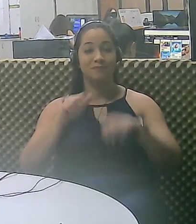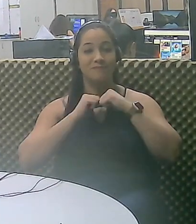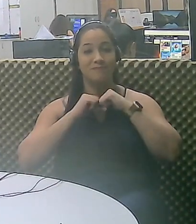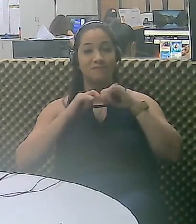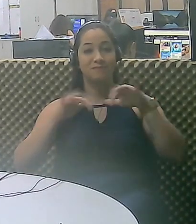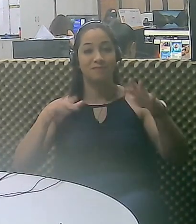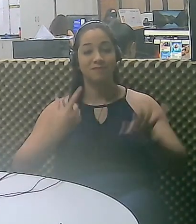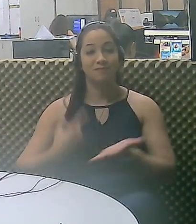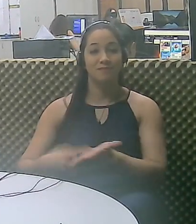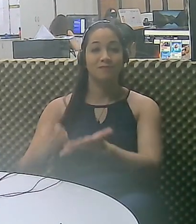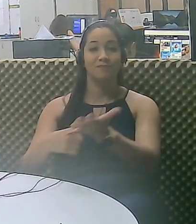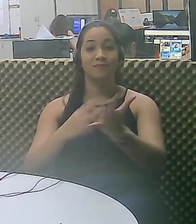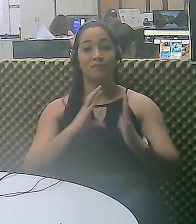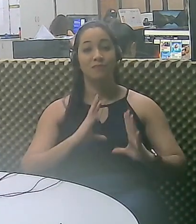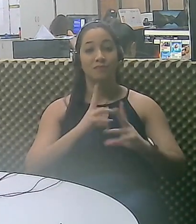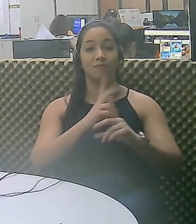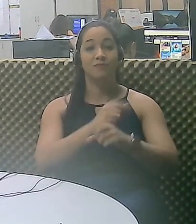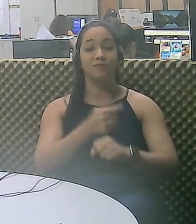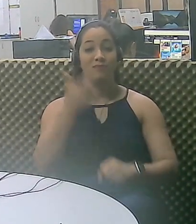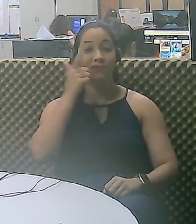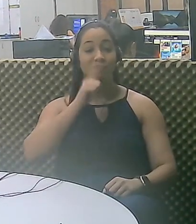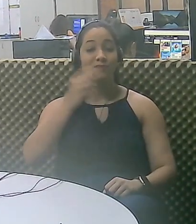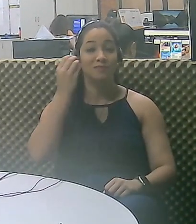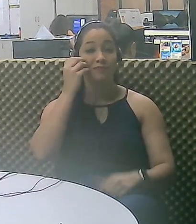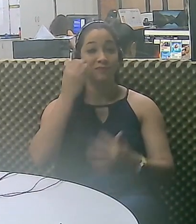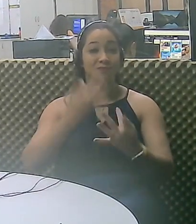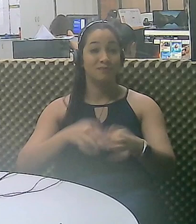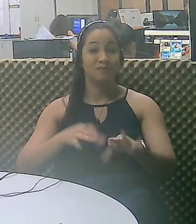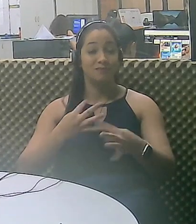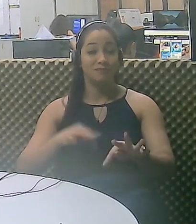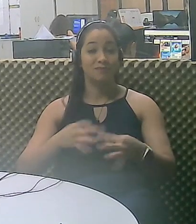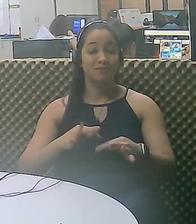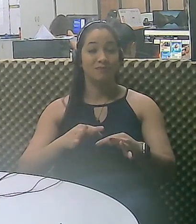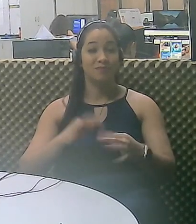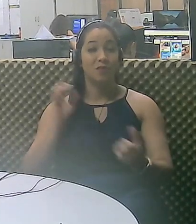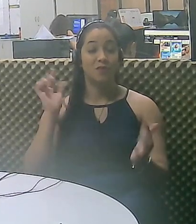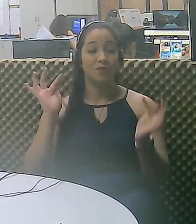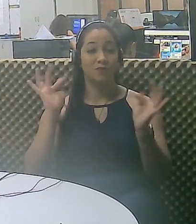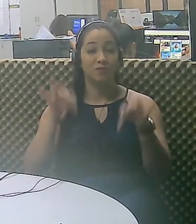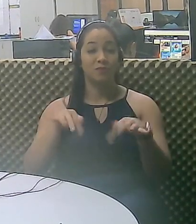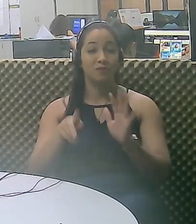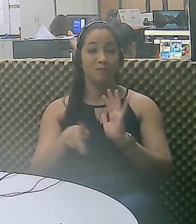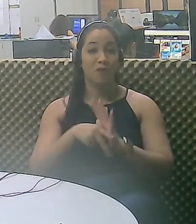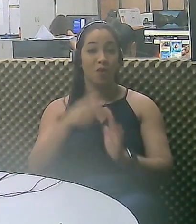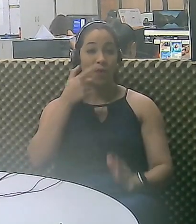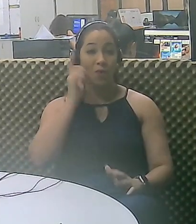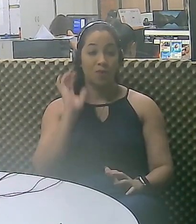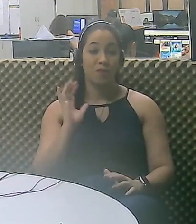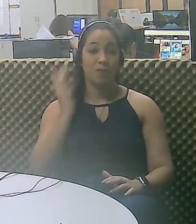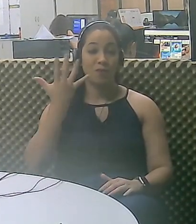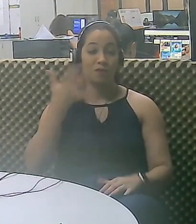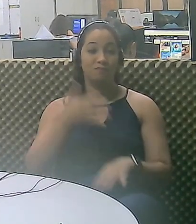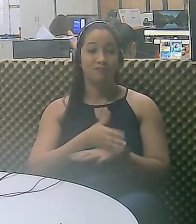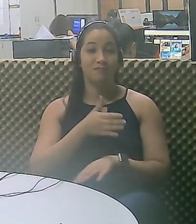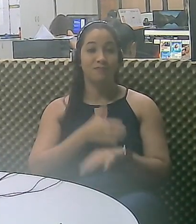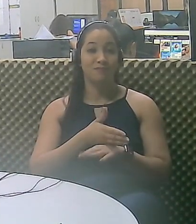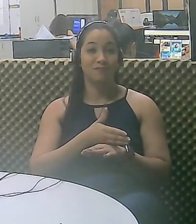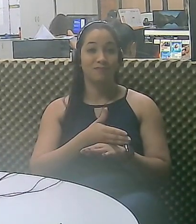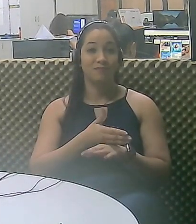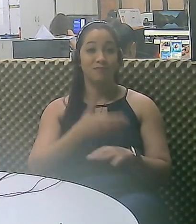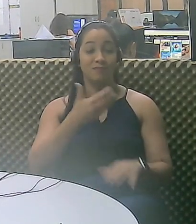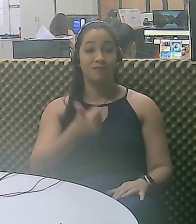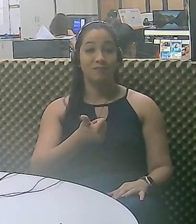de acordo com as notas obtidas no teste. A final da Olimpíada de Inglês, que ocorreu ontem, teve a participação dos